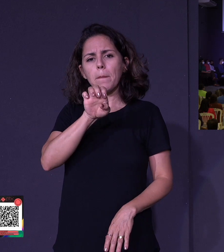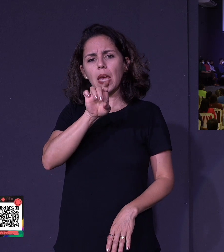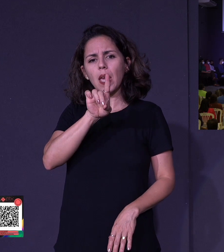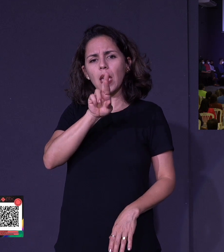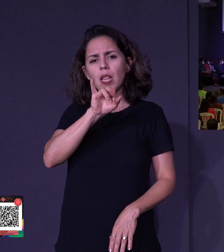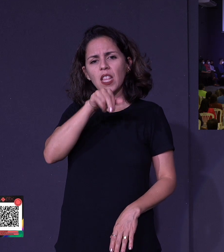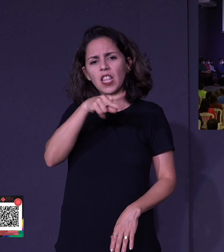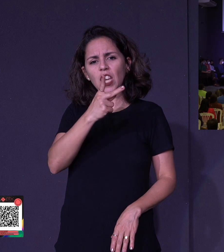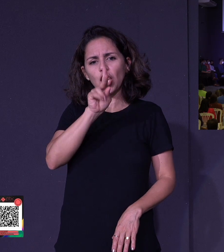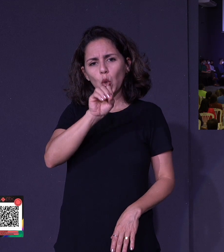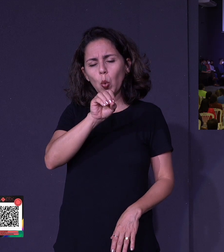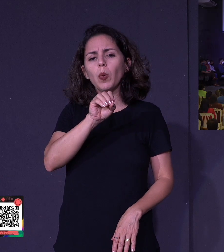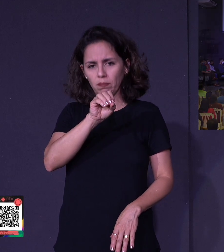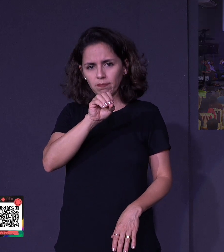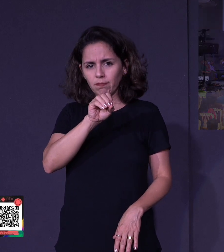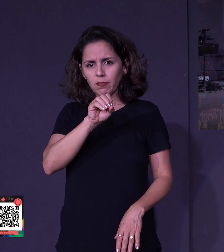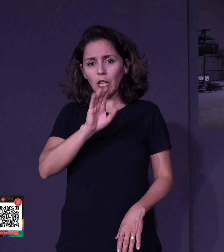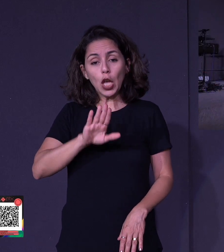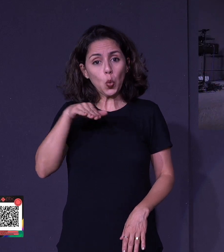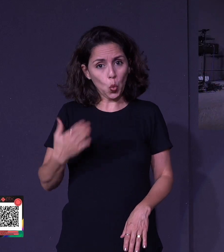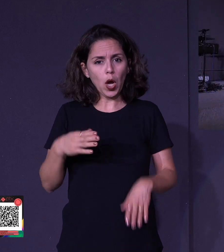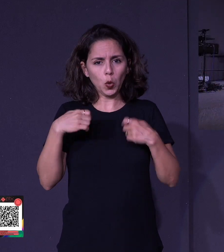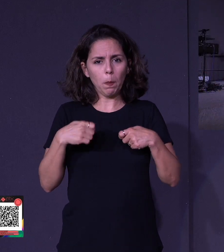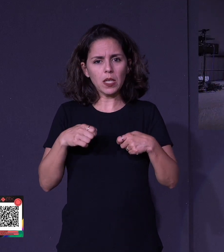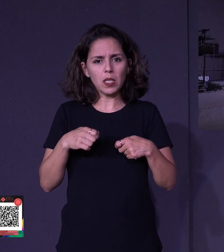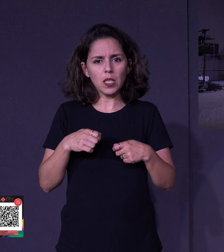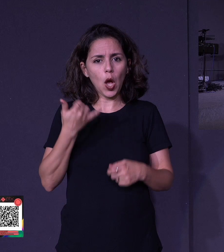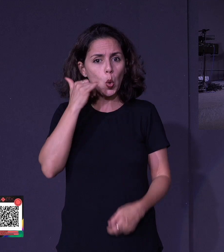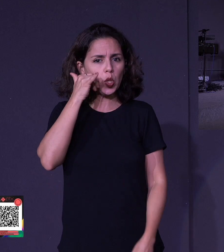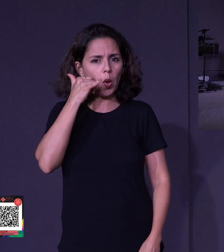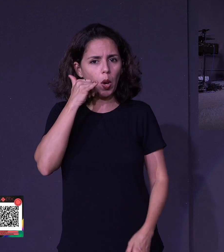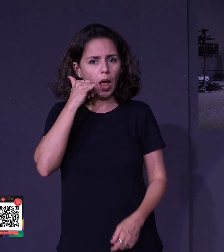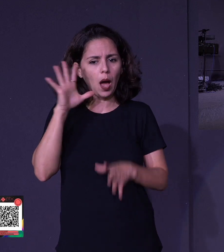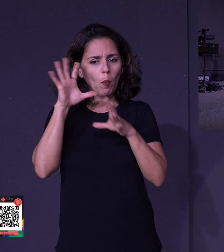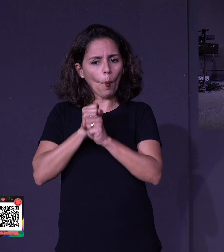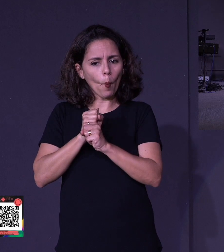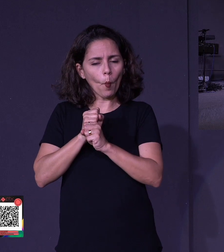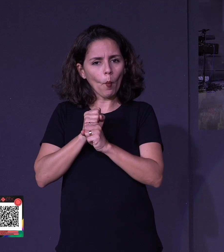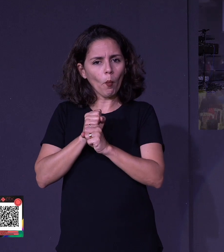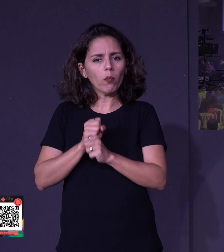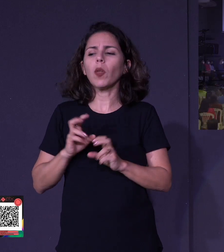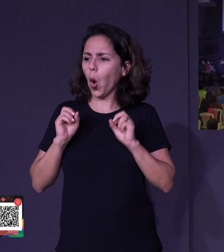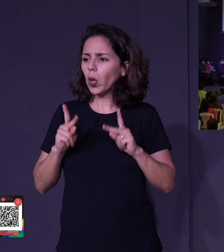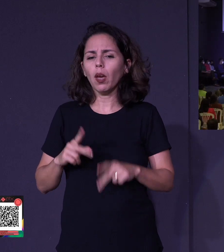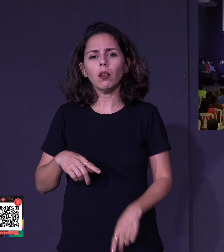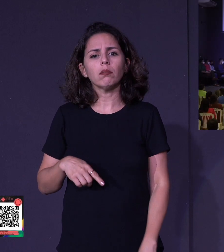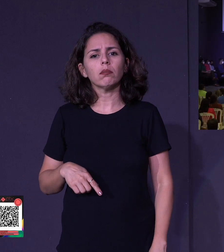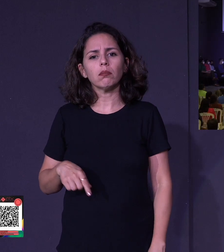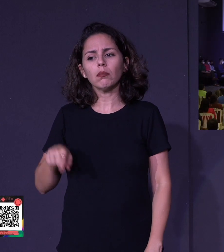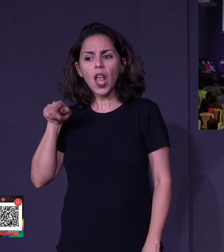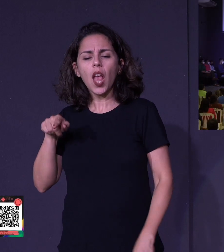Dormir, meu filho, descansar aí a cuca, para relaxar e dormir. Amanhã 5h30, 5h40, a gente está de pé de novo. Vai